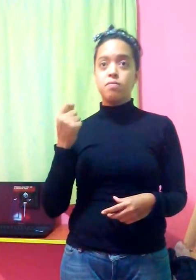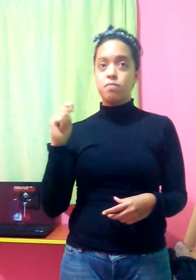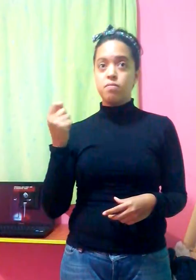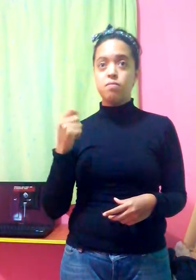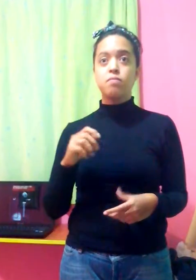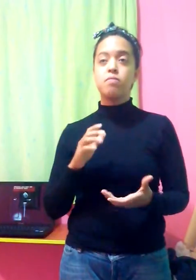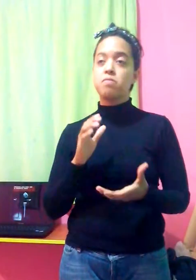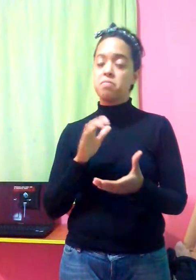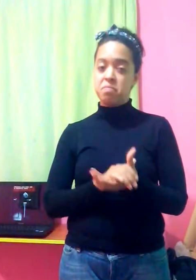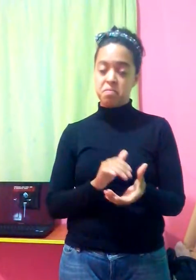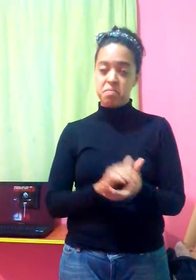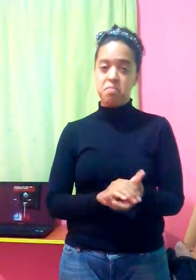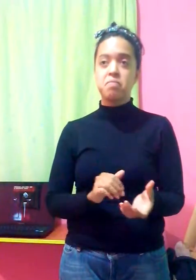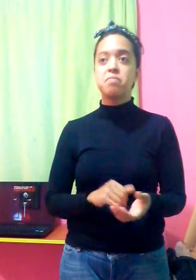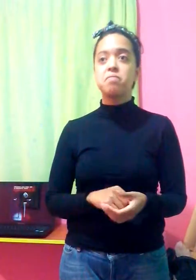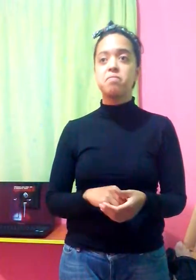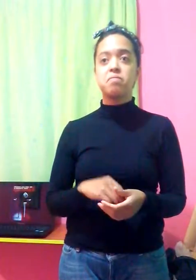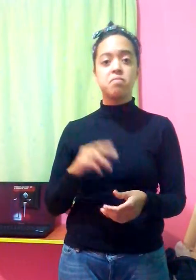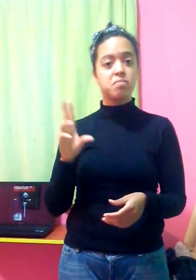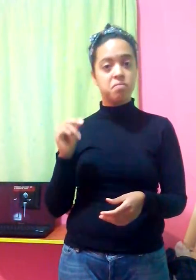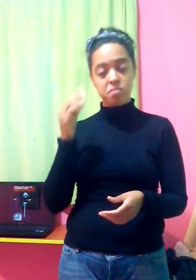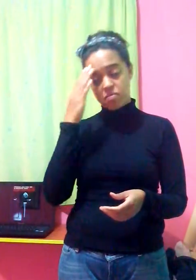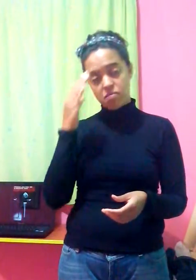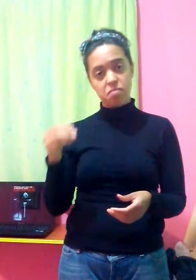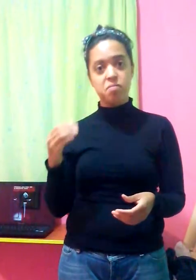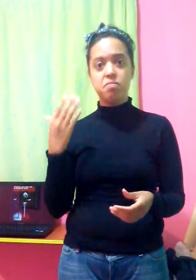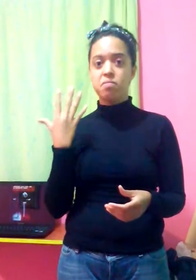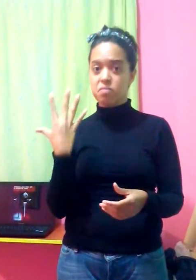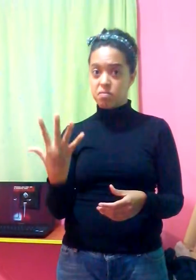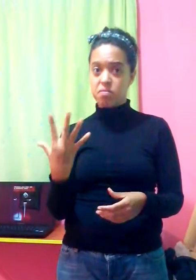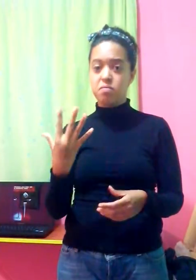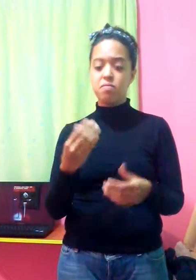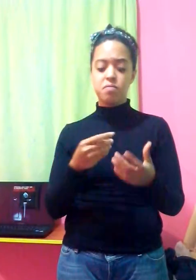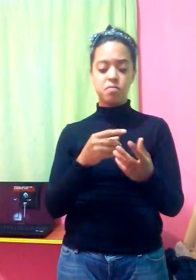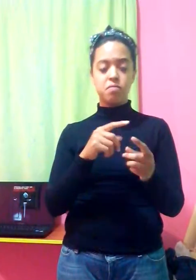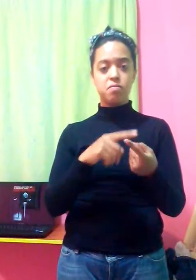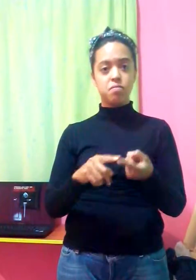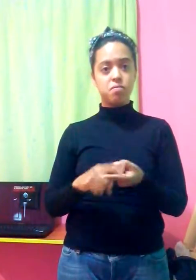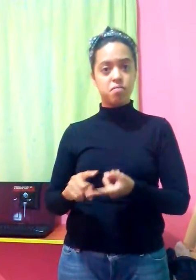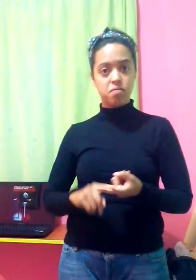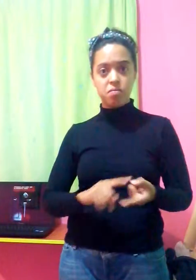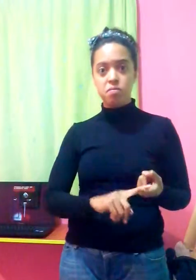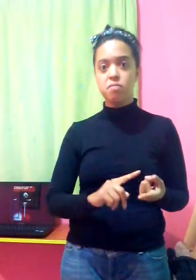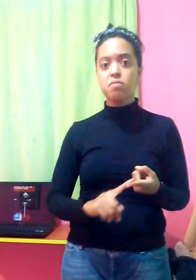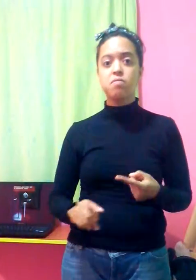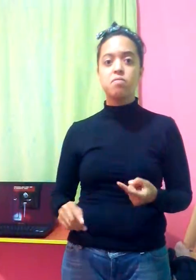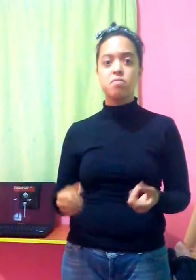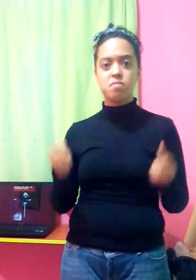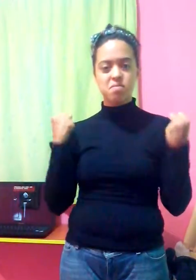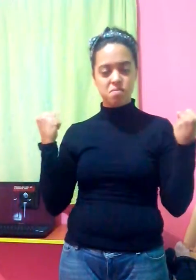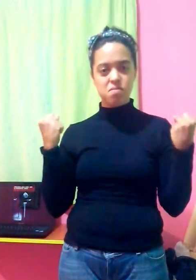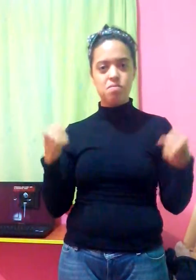y no sabemos que hay cinco diferencias fuertes, tremendas, y creemos que ella debe de pensar igual que